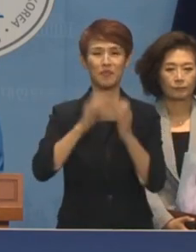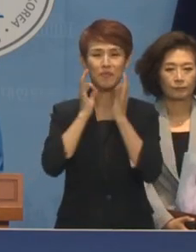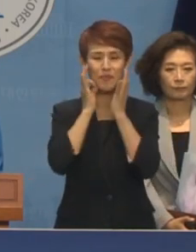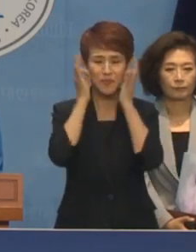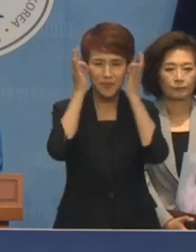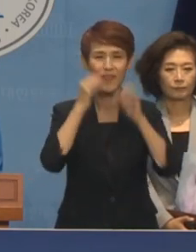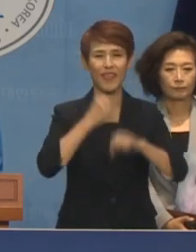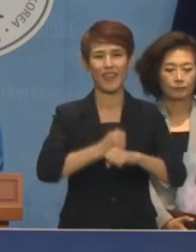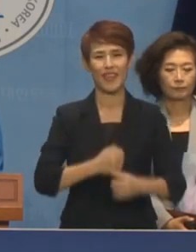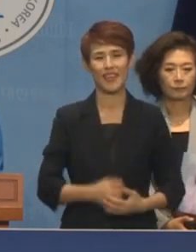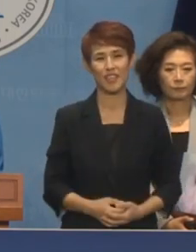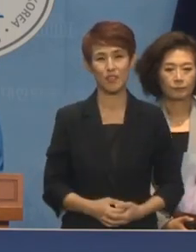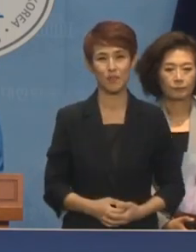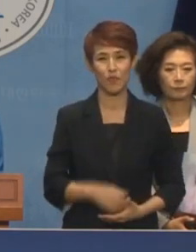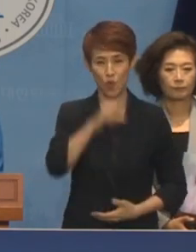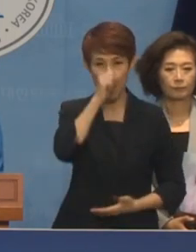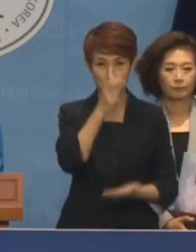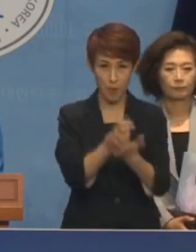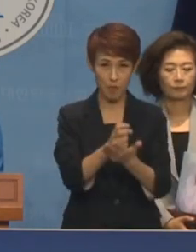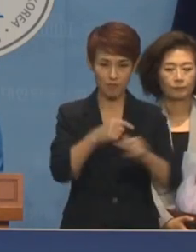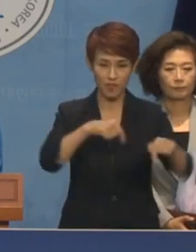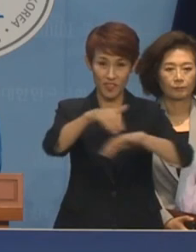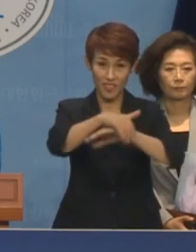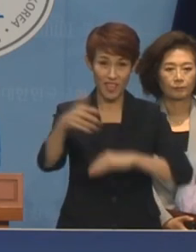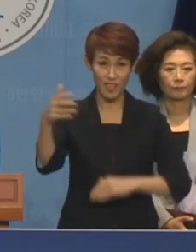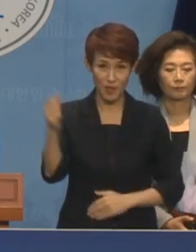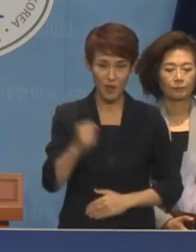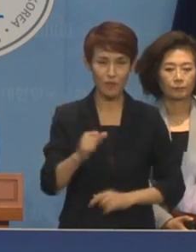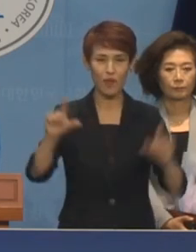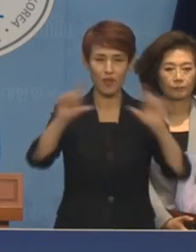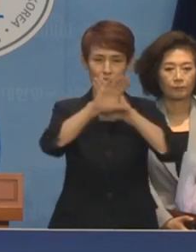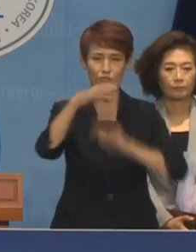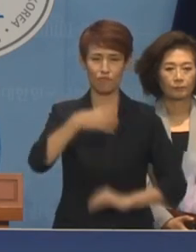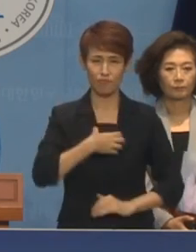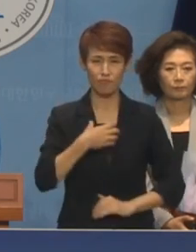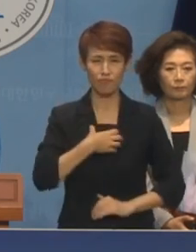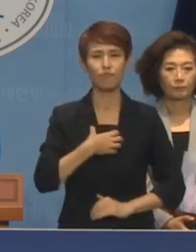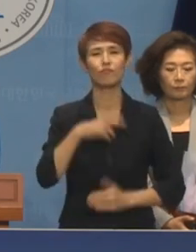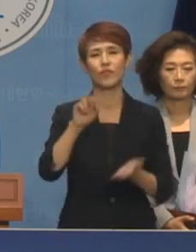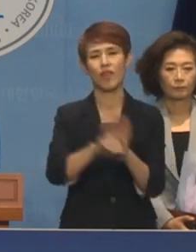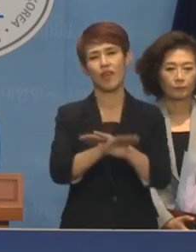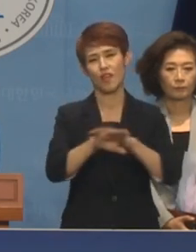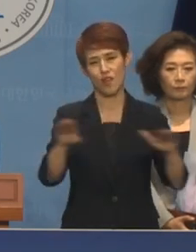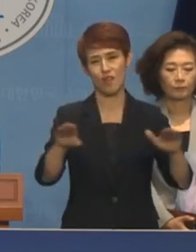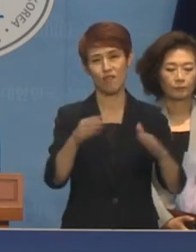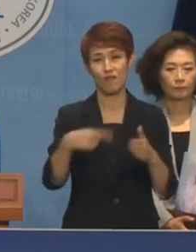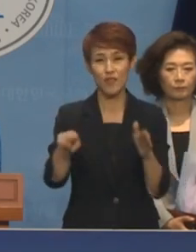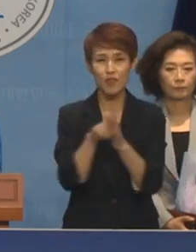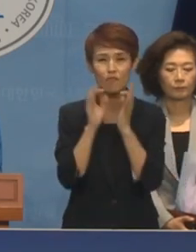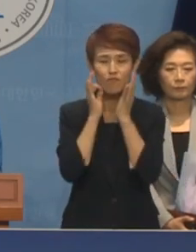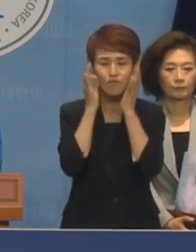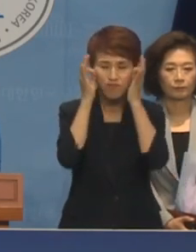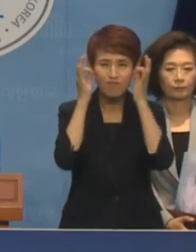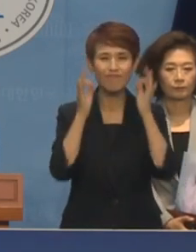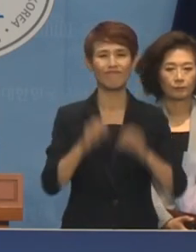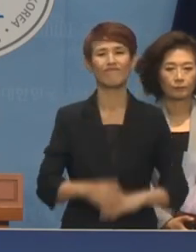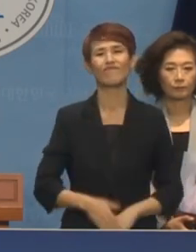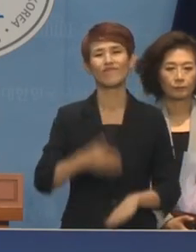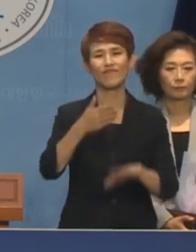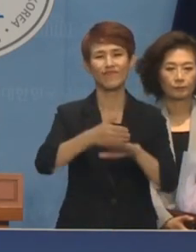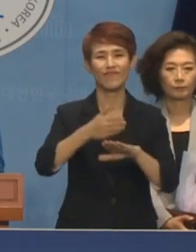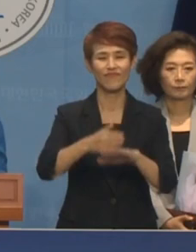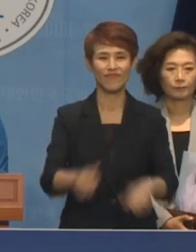열심히 뛰겠습니다. 좋은 법안과 정책으로 기후위기를 해결하고 민생경제를 살릴 수 있도록 최선을 다하겠습니다.